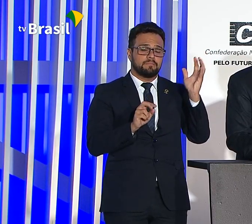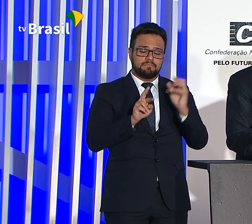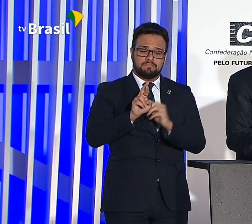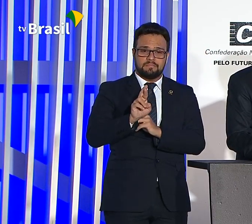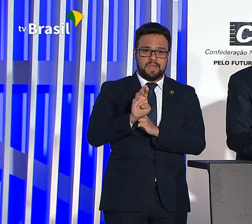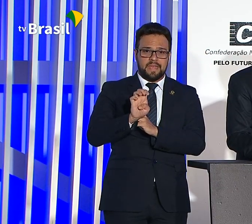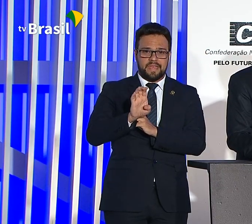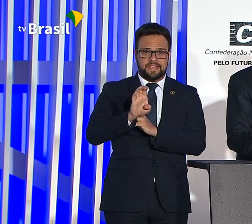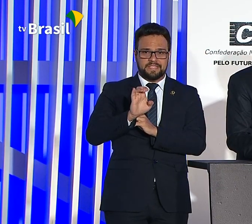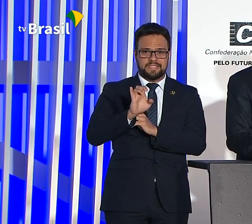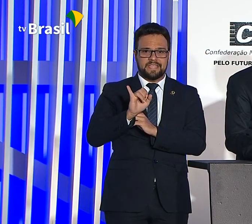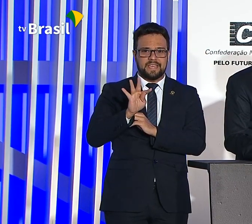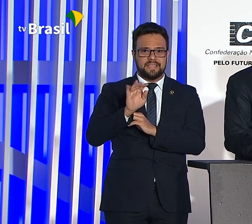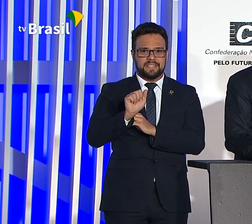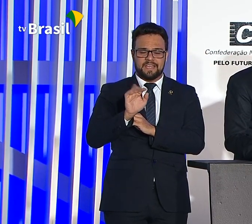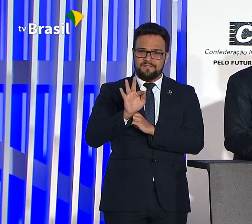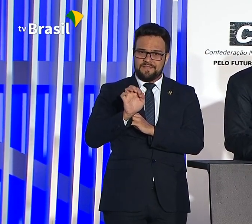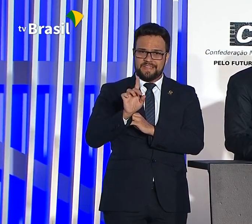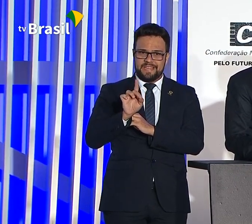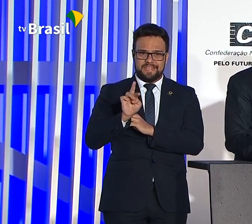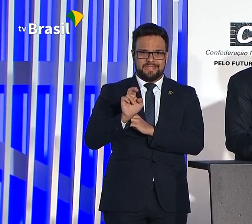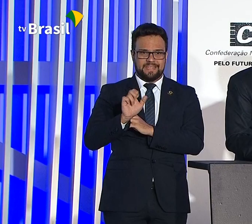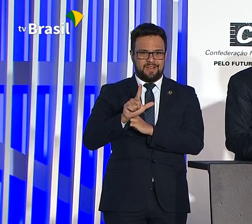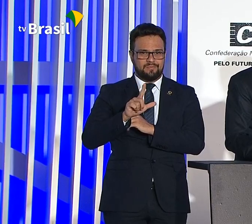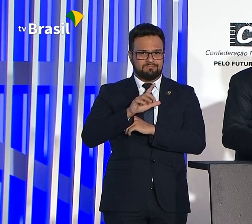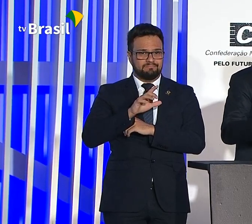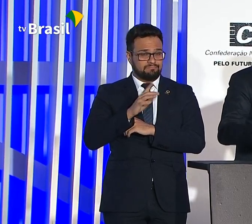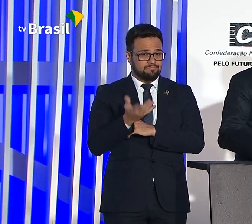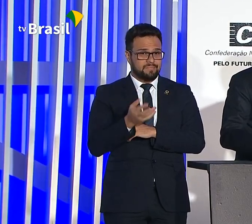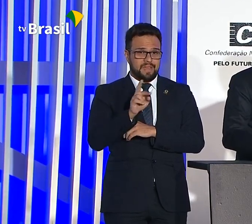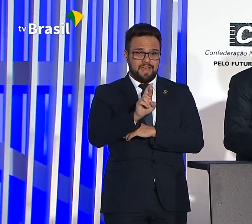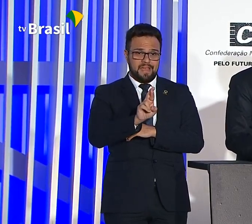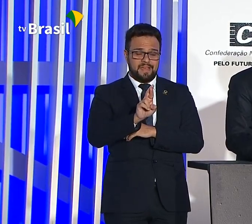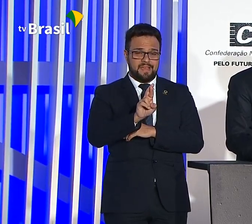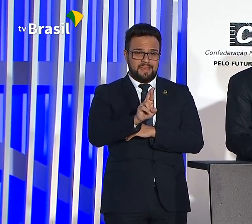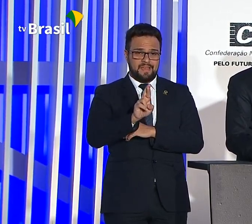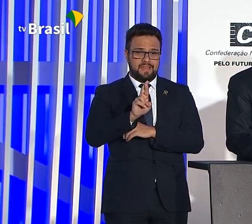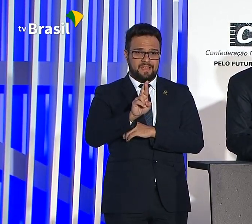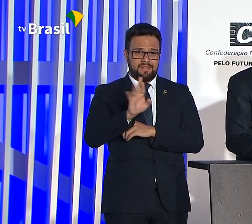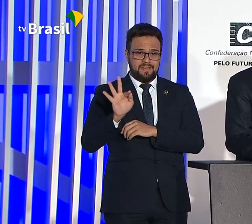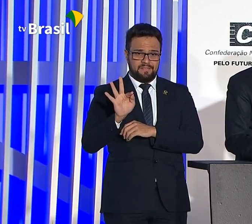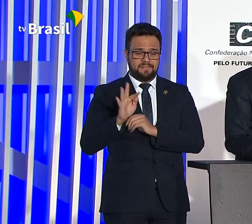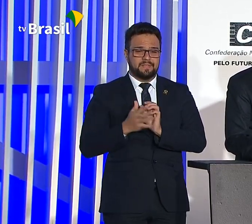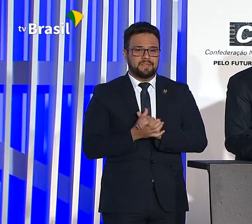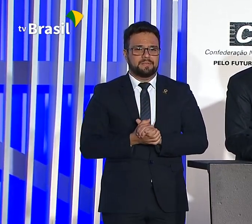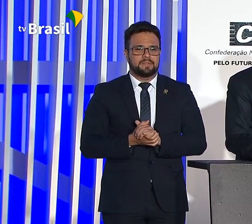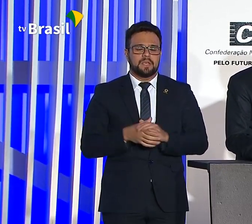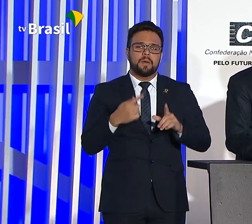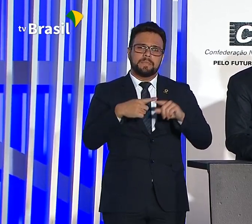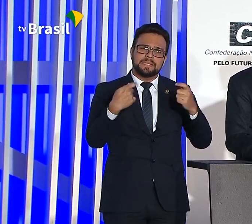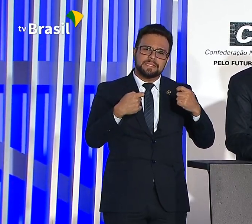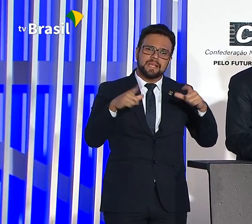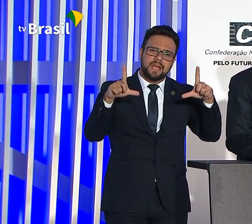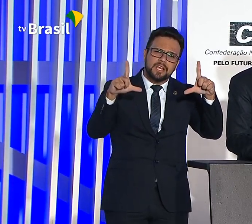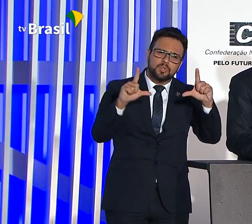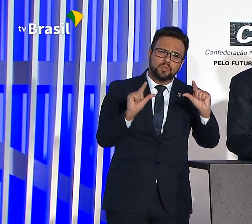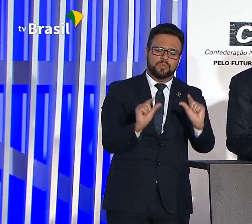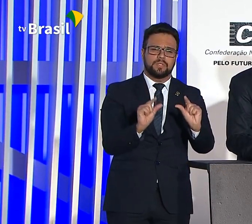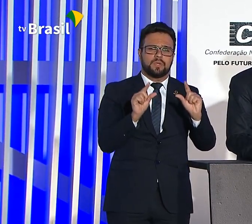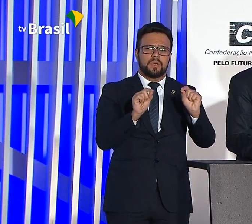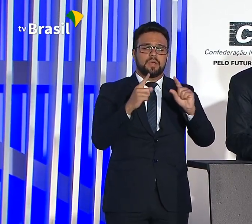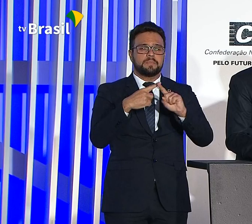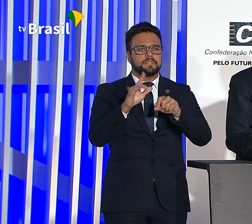o número de instruções normativas que tem lá não devemos reduzir isso daí casos são normativa tem que ser muito bem